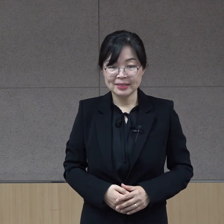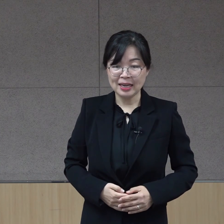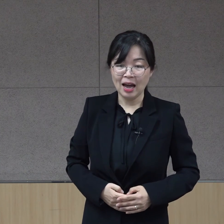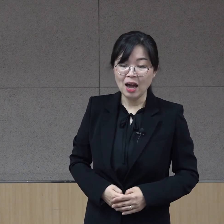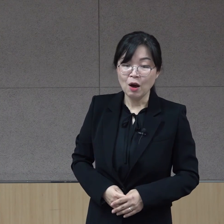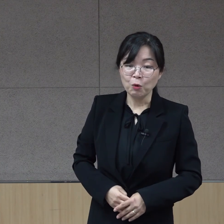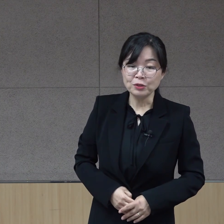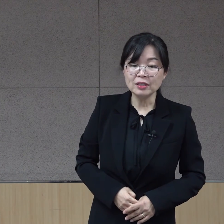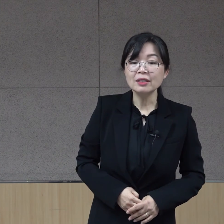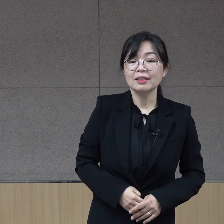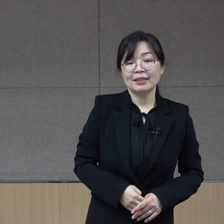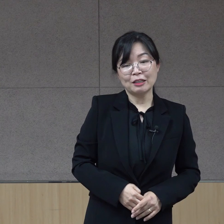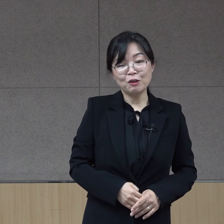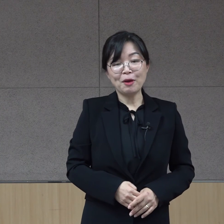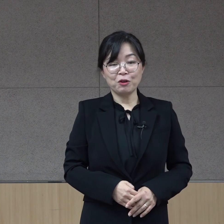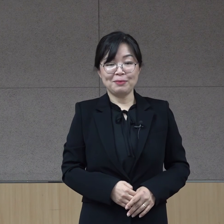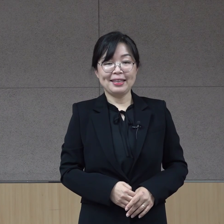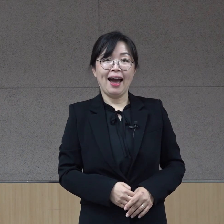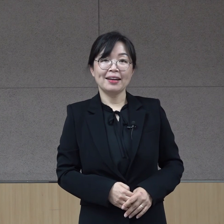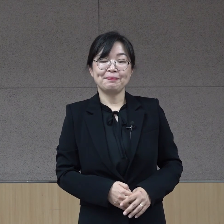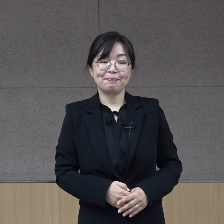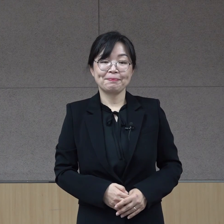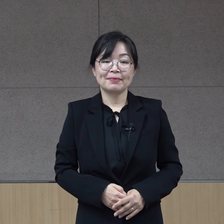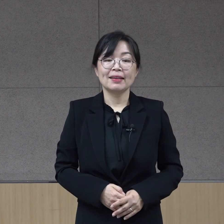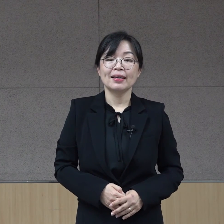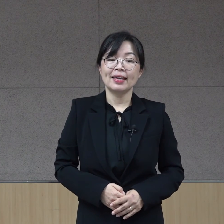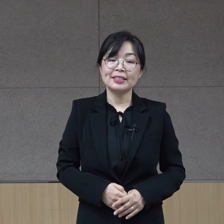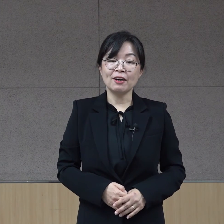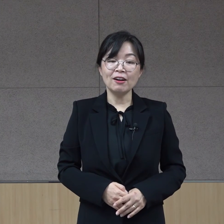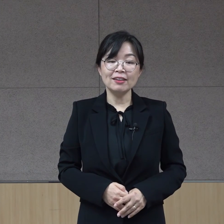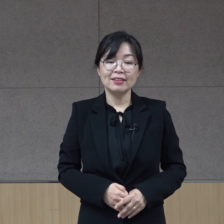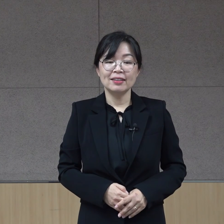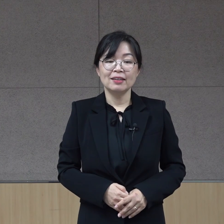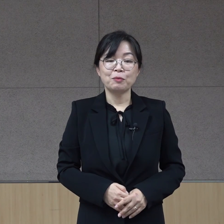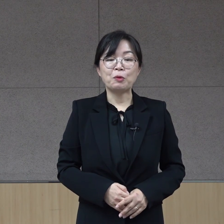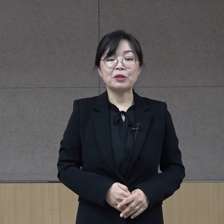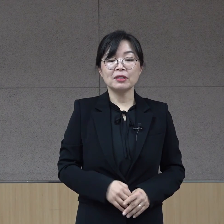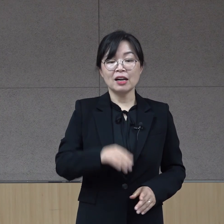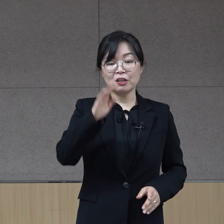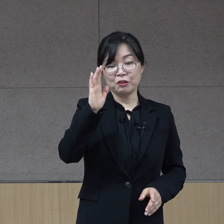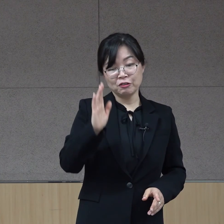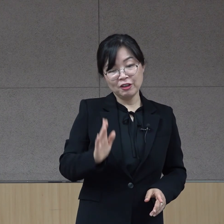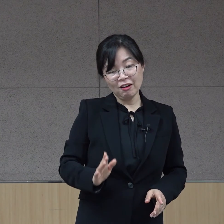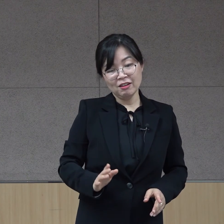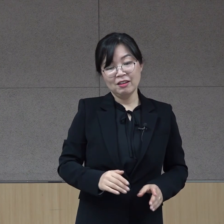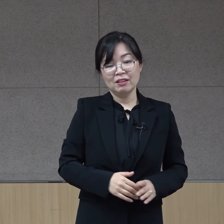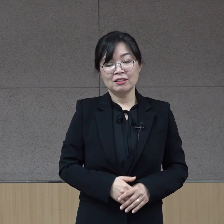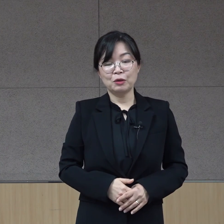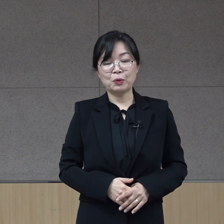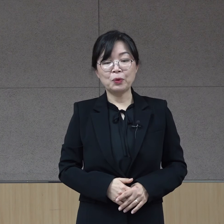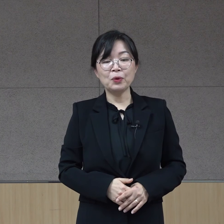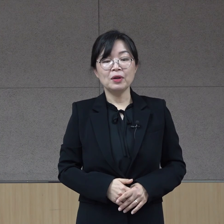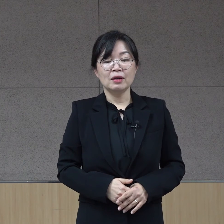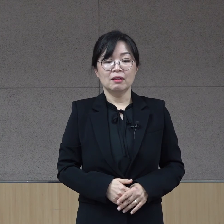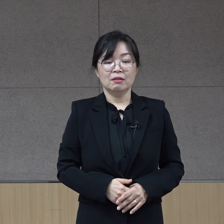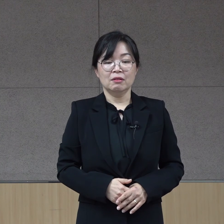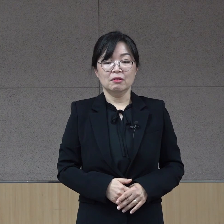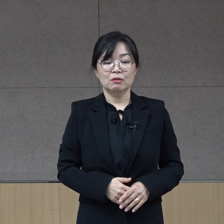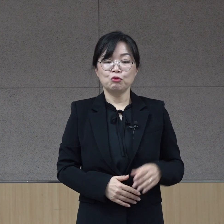자, 오늘 단어 배우기입니다. 계절, 봄, 여름, 가을, 겨울이 있고요. 그리고